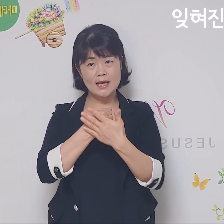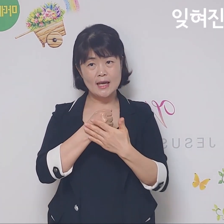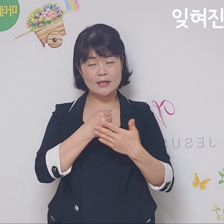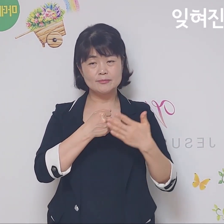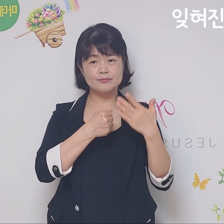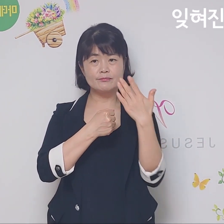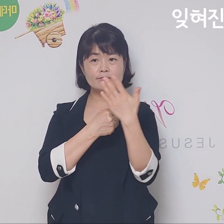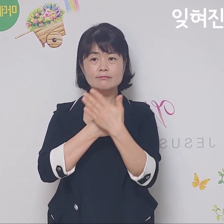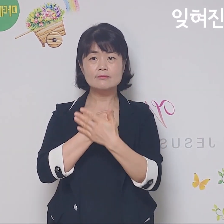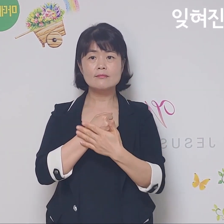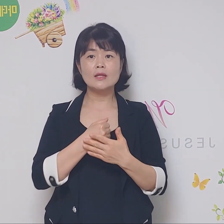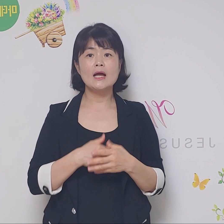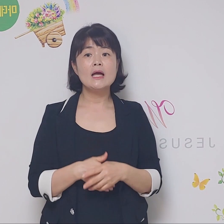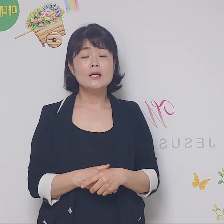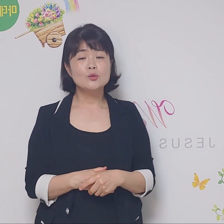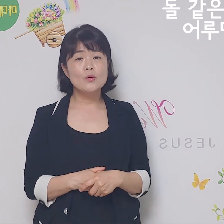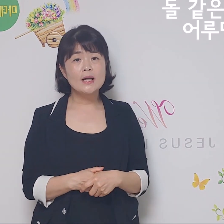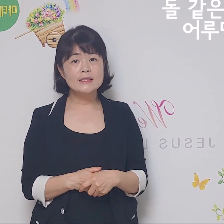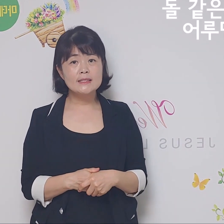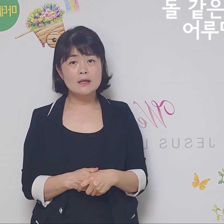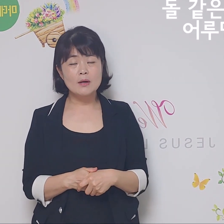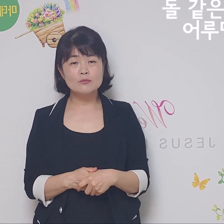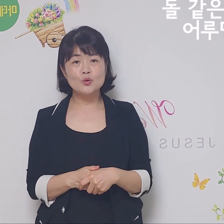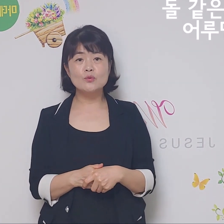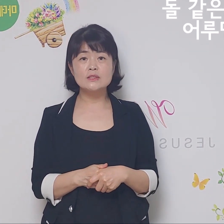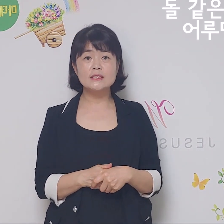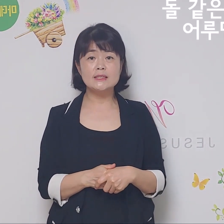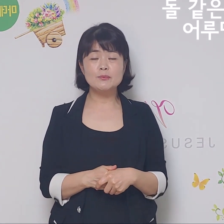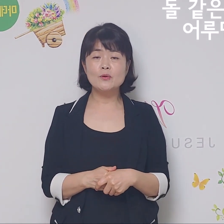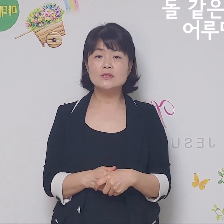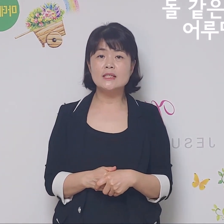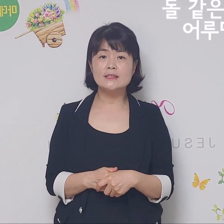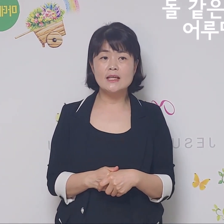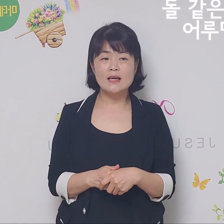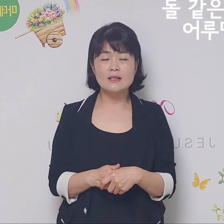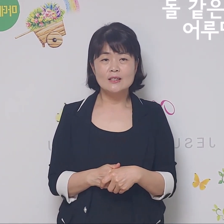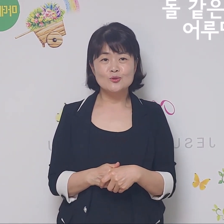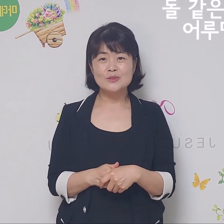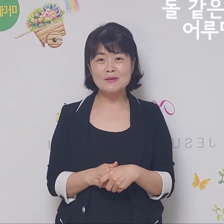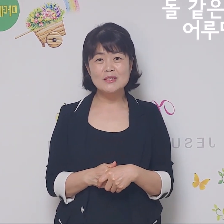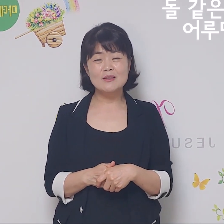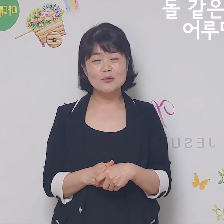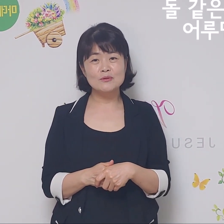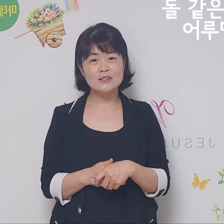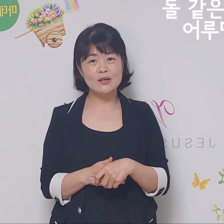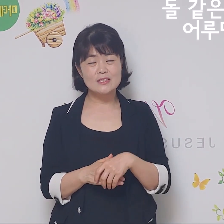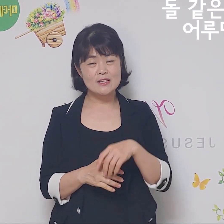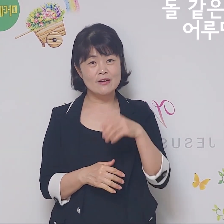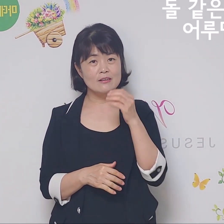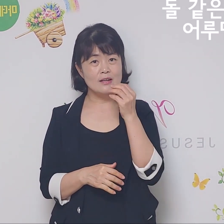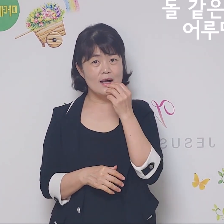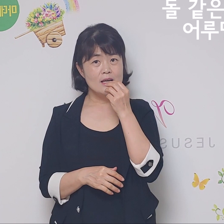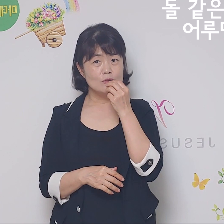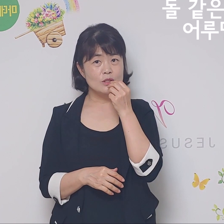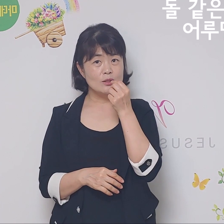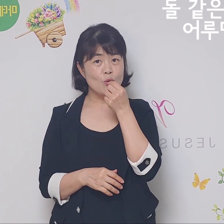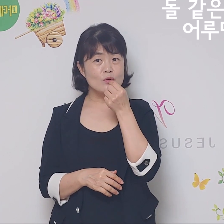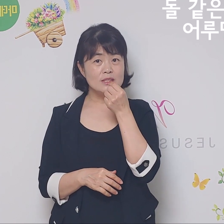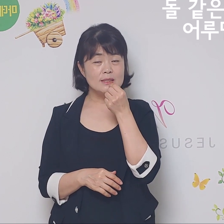은혜. 돌 같은 내 마음, 돌을 표현을 하는데 좀 재미있게 표현이 되어 있어요. 그러니까 우리가